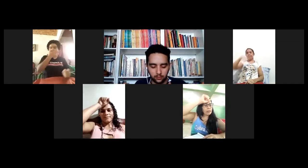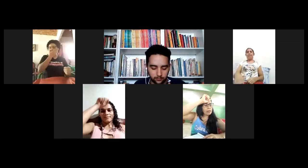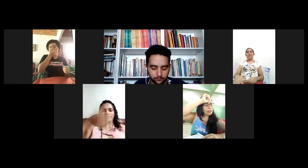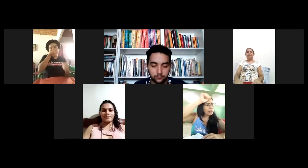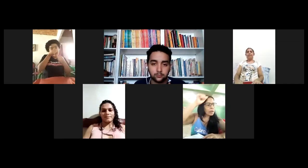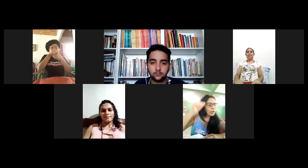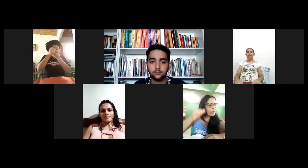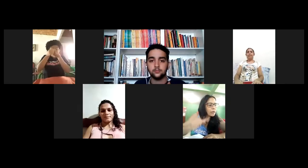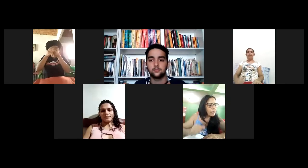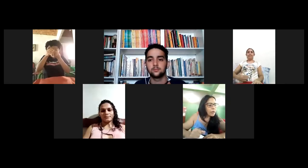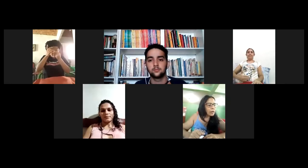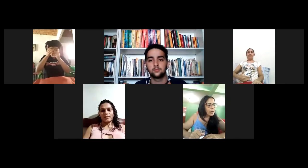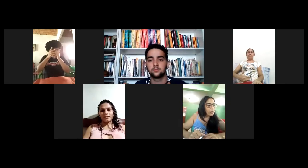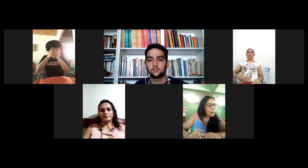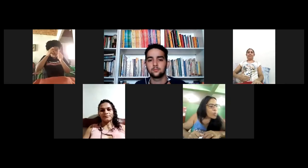muçulmano,